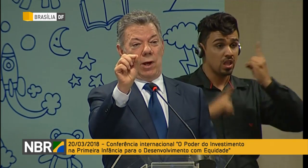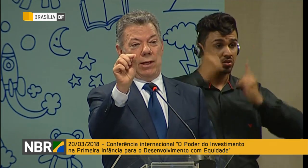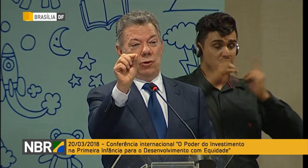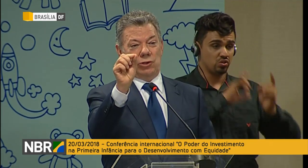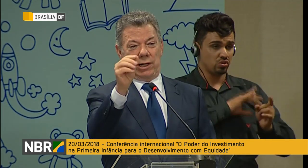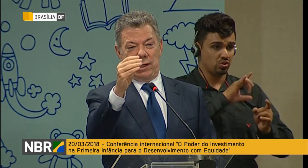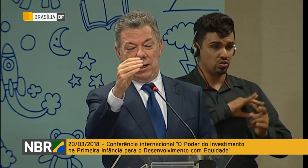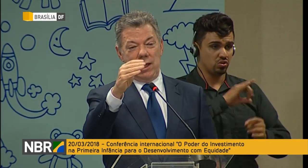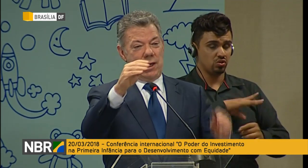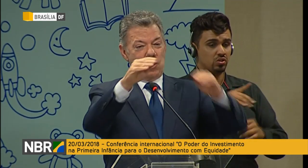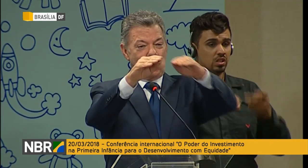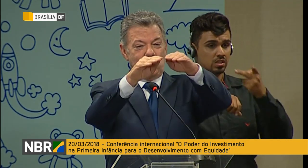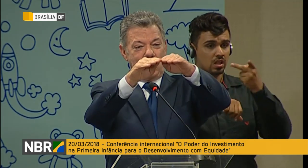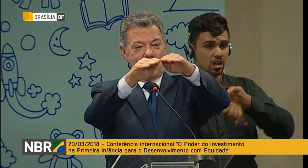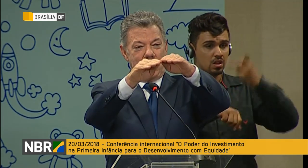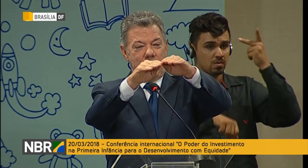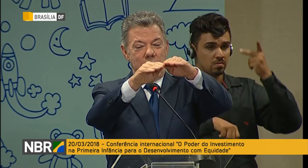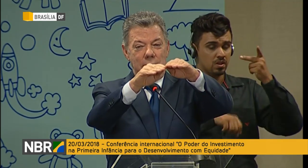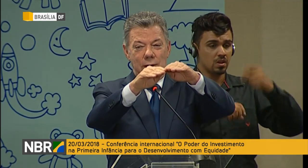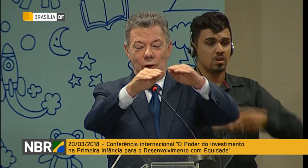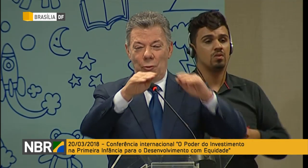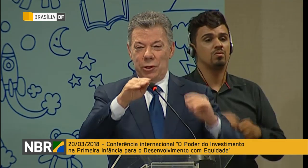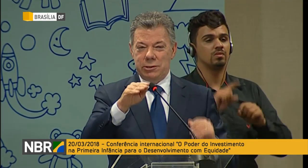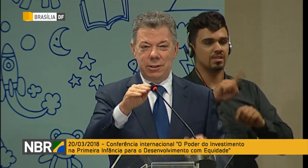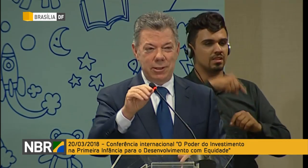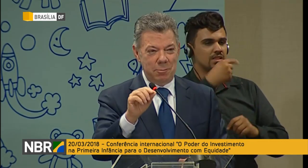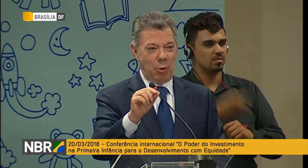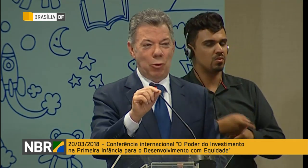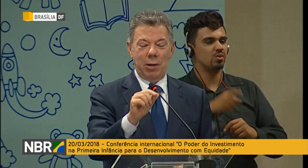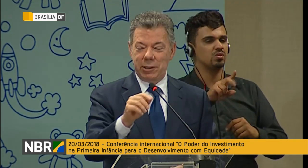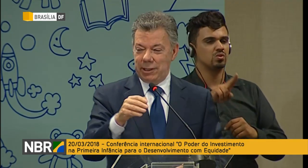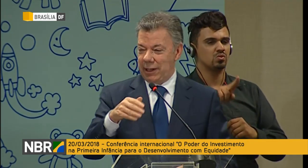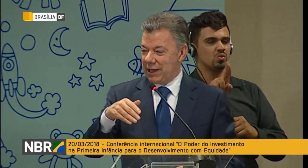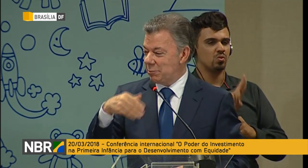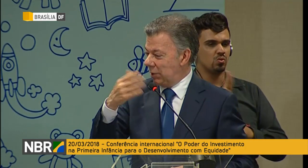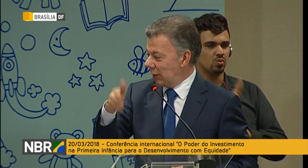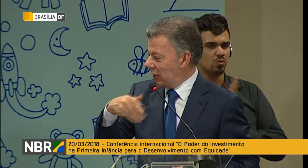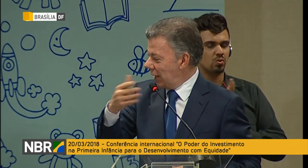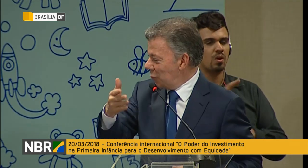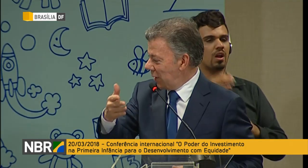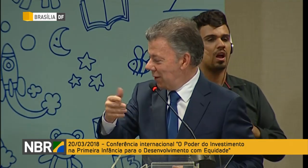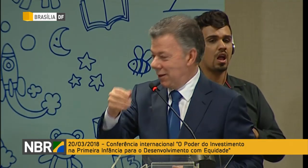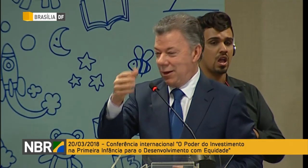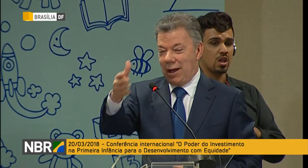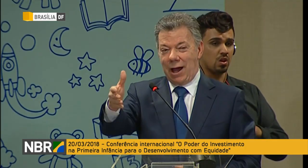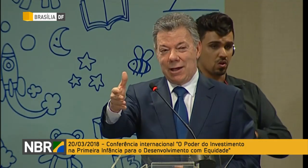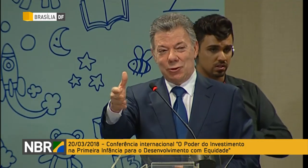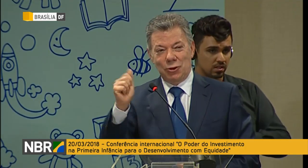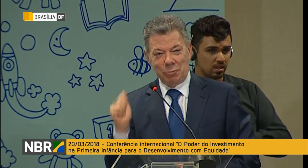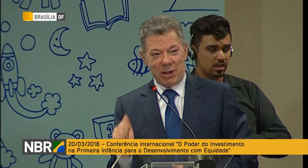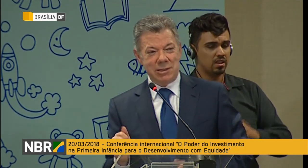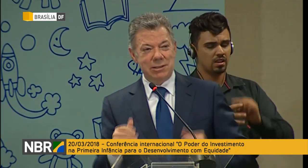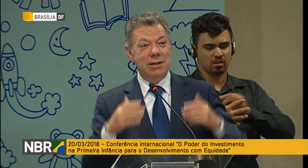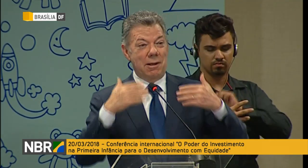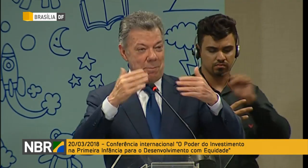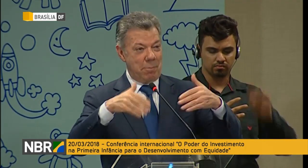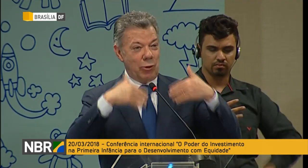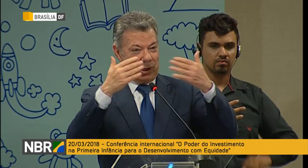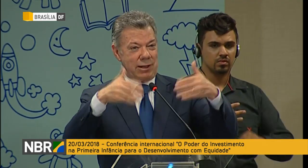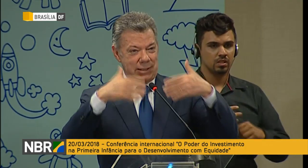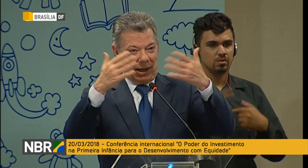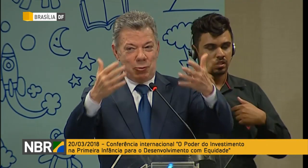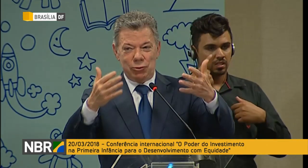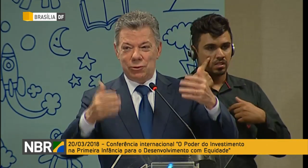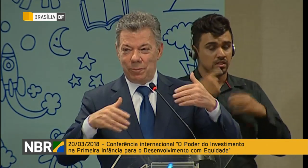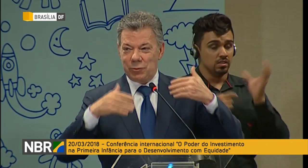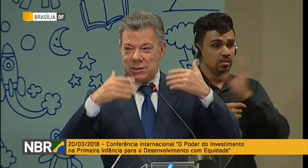depois em segundo e terceiro Uruguai e Costa Rica, e depois nós estávamos aí, como dizem popularmente, respirando como louco para